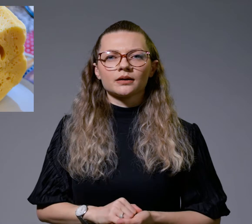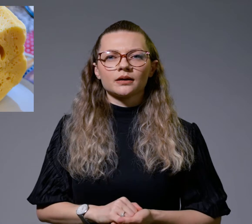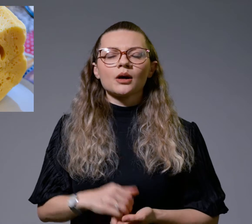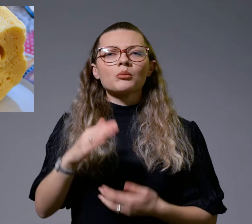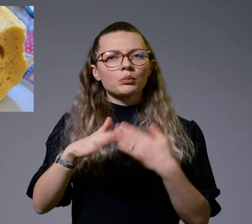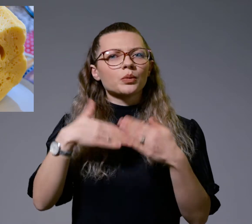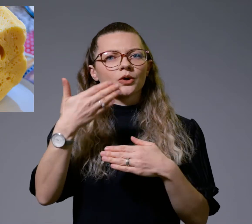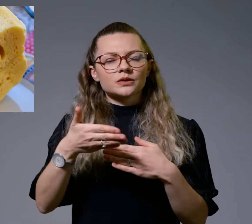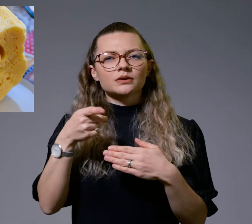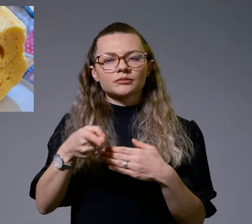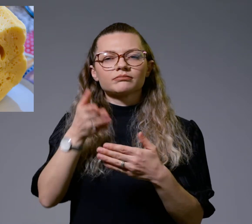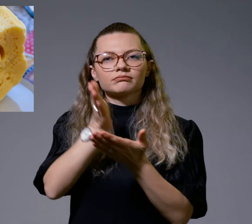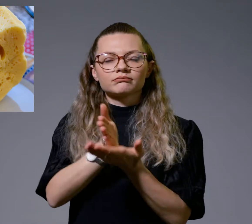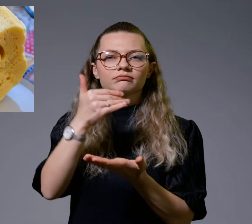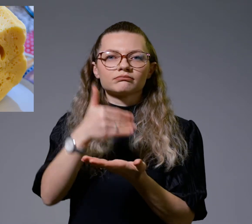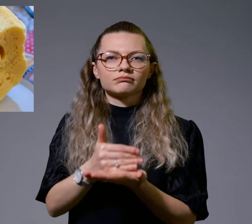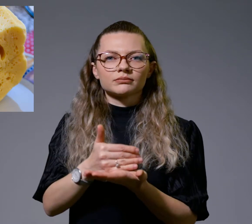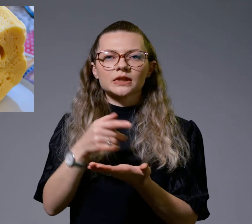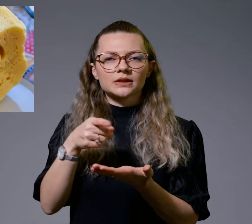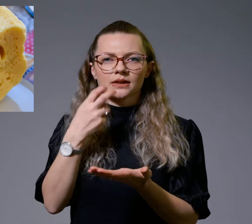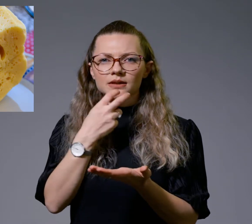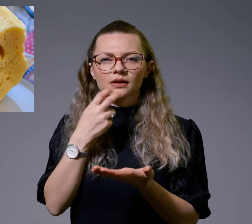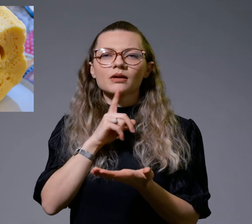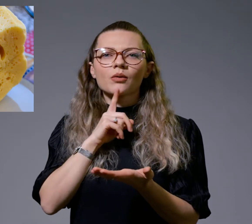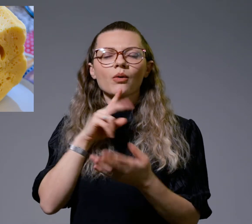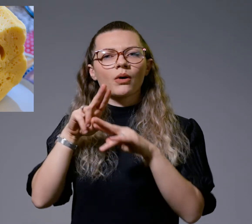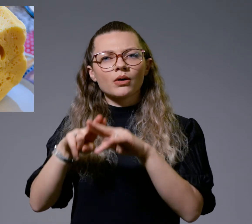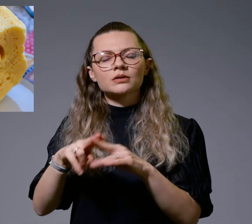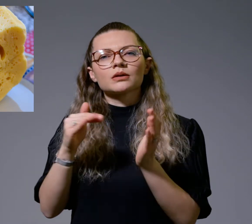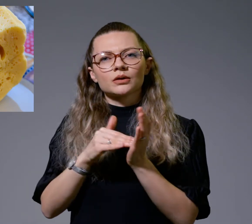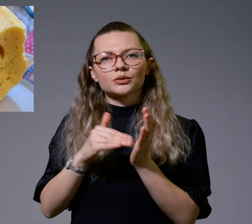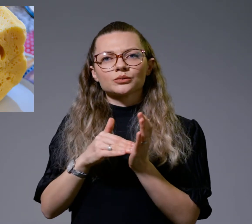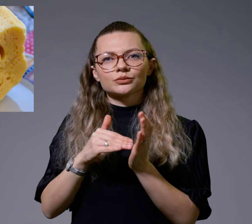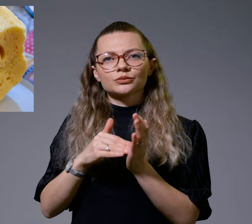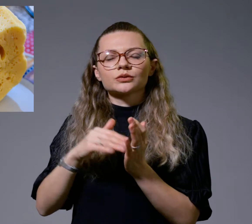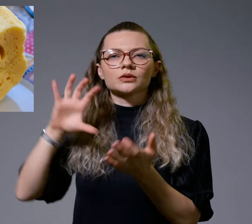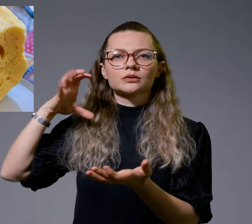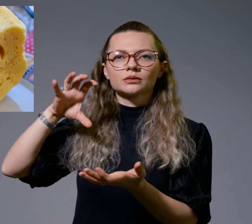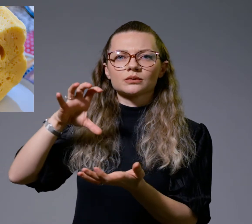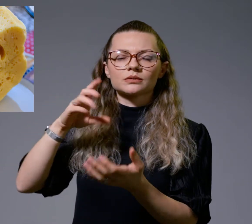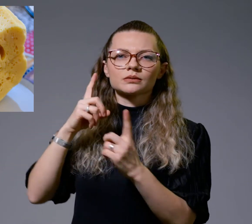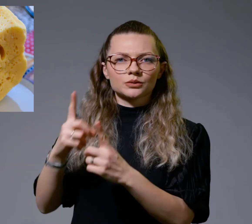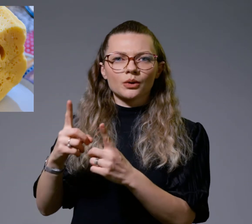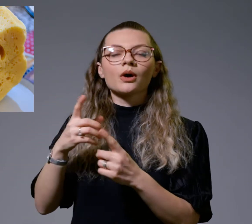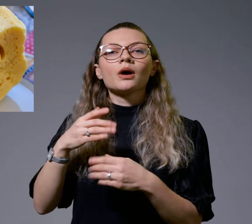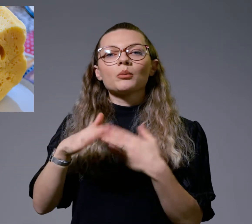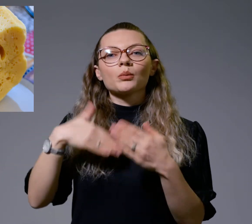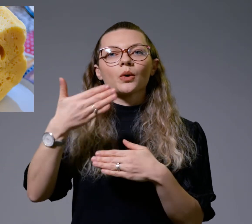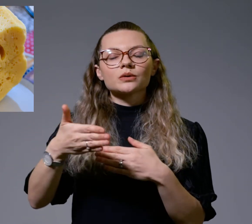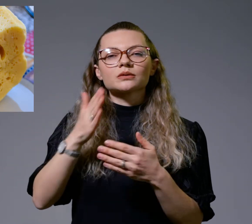Потоа се сече на парчиња, кои се оставаат уште некое време на сонце, а потоа се редат во